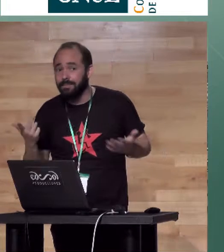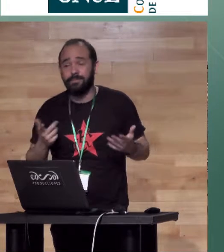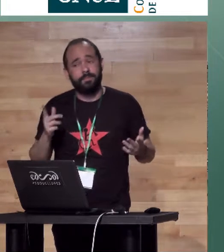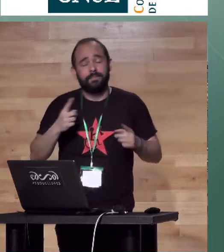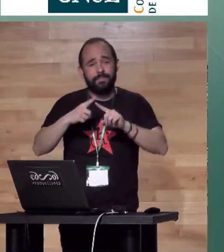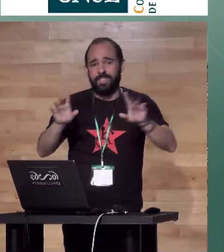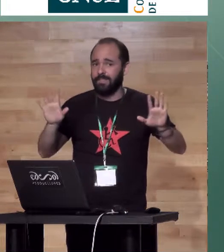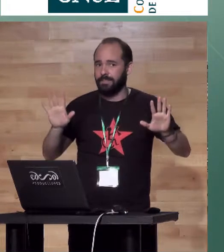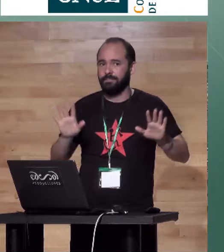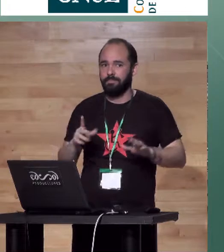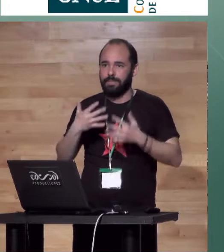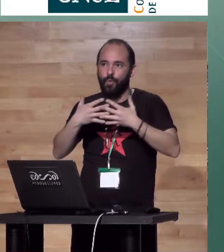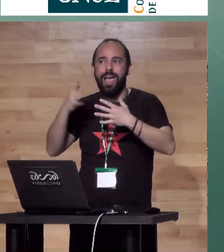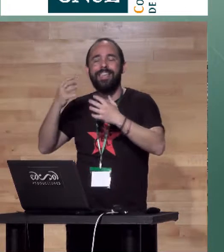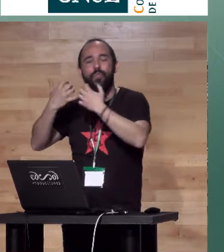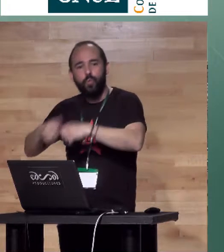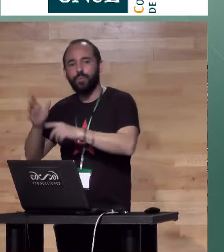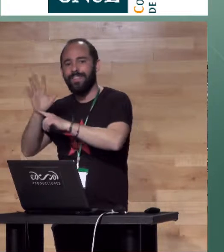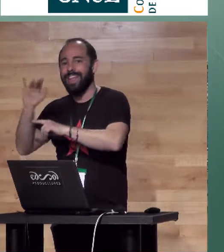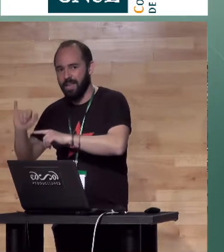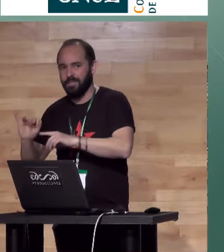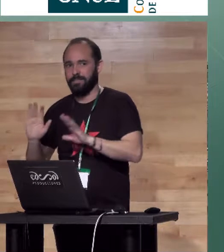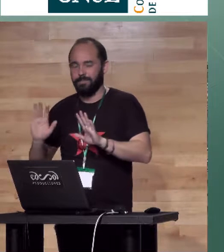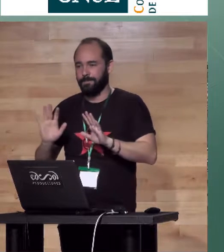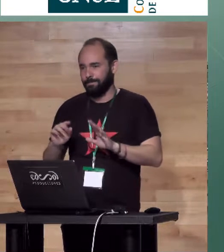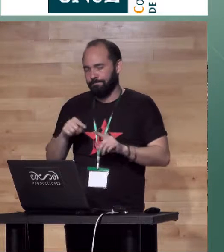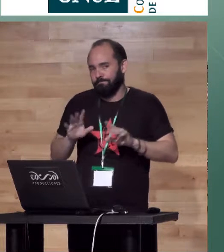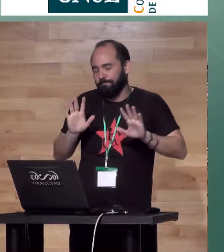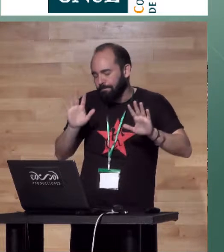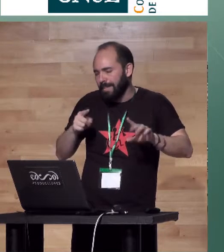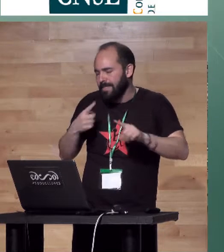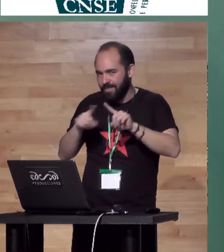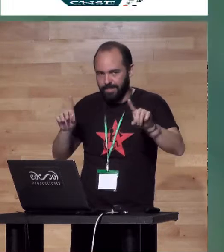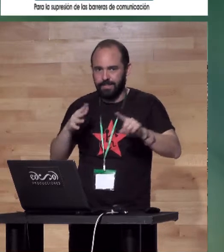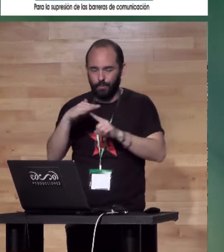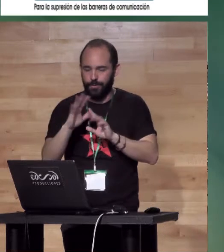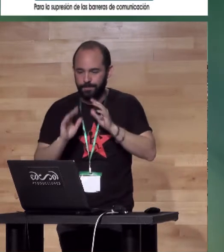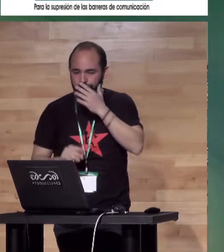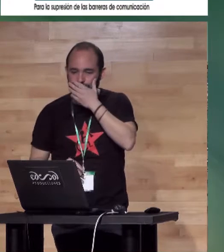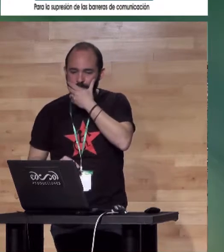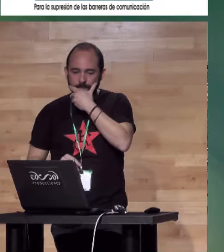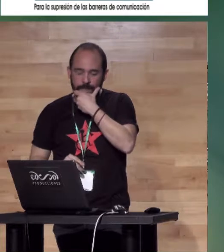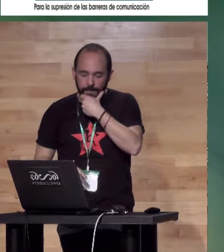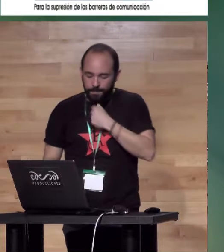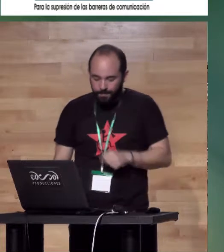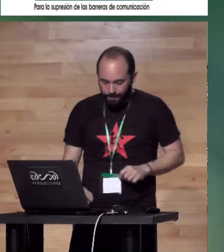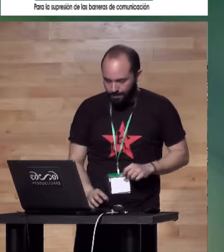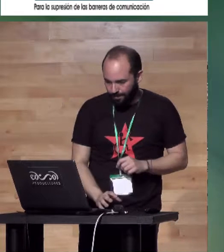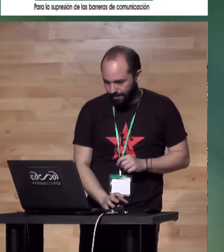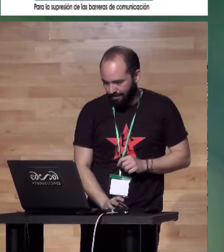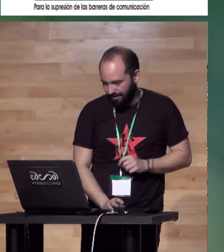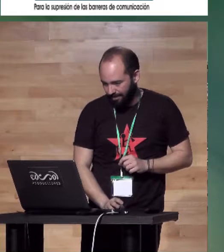películas. ¿En España cuántas? Hay una gran diferencia entre una coyuntura y otra. Hay una gran diferencia.